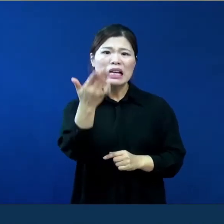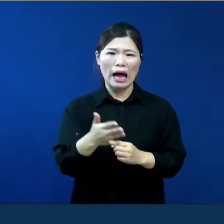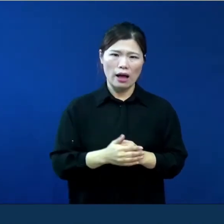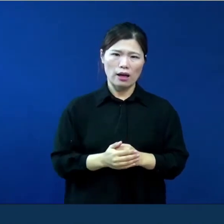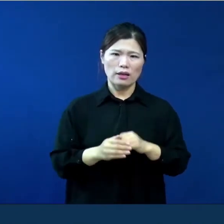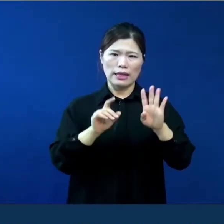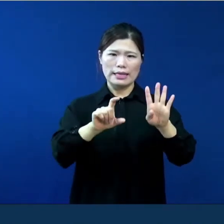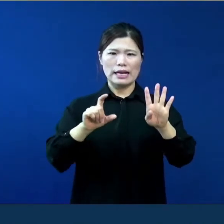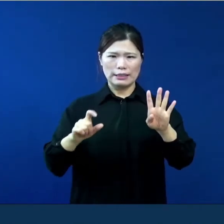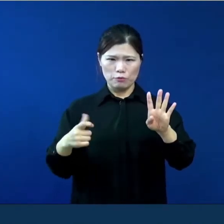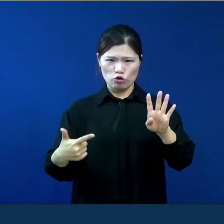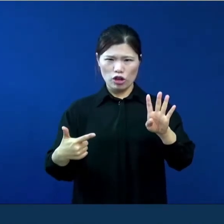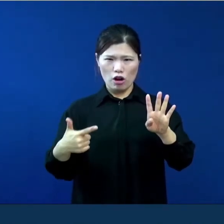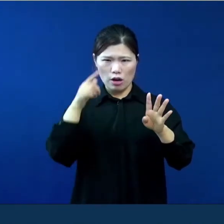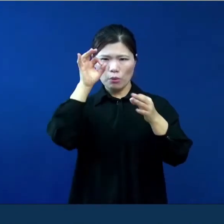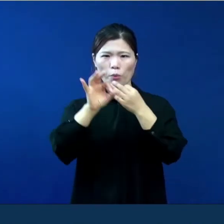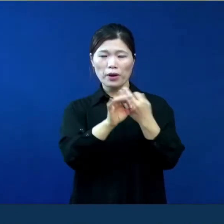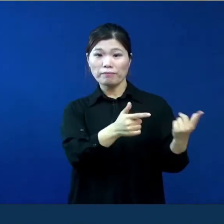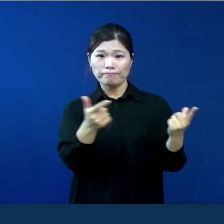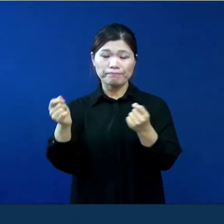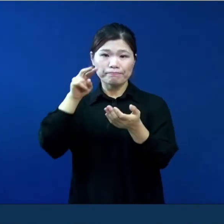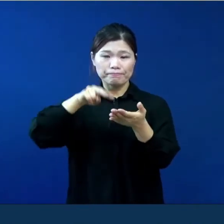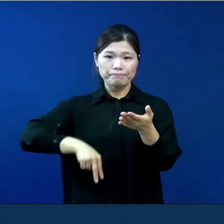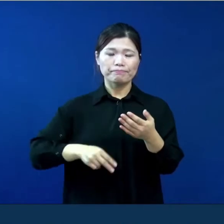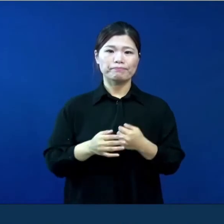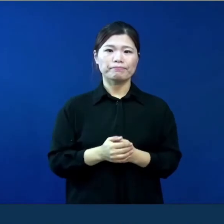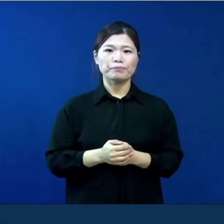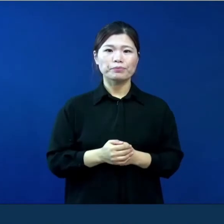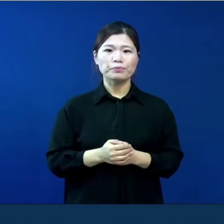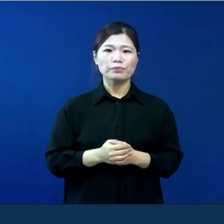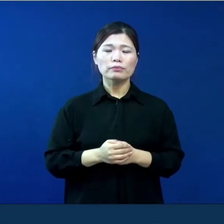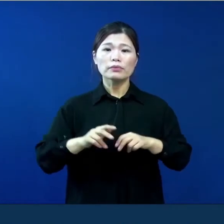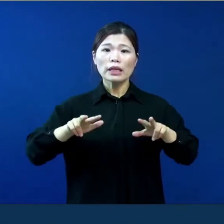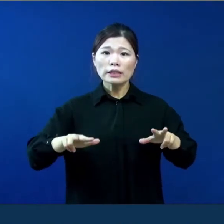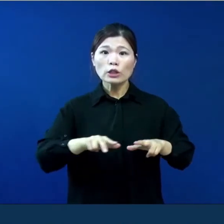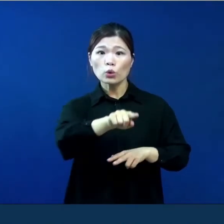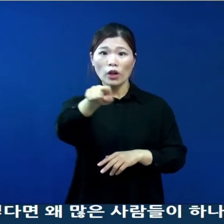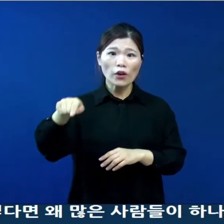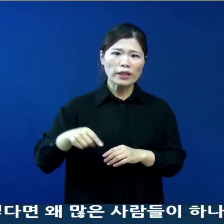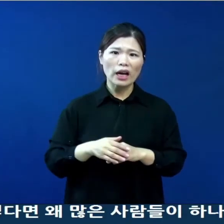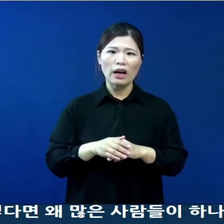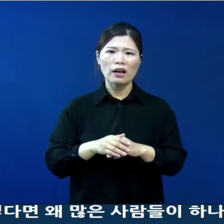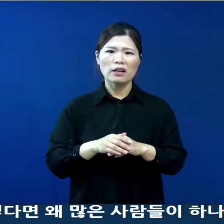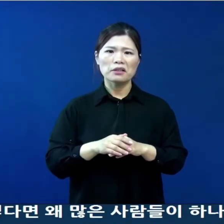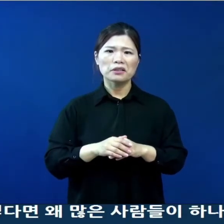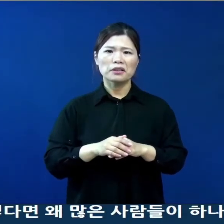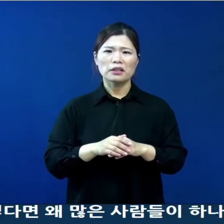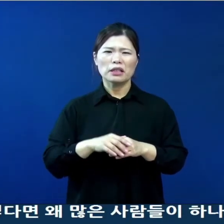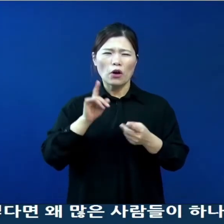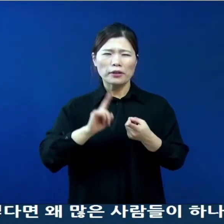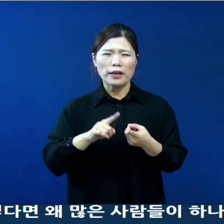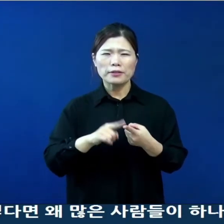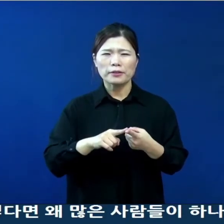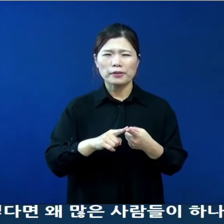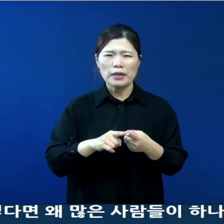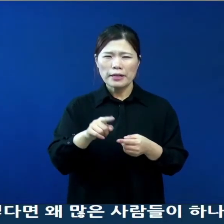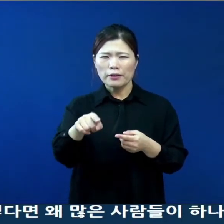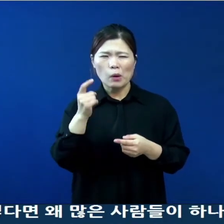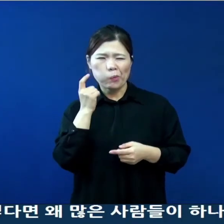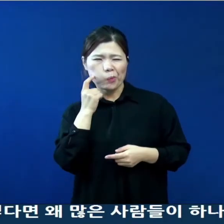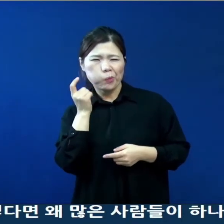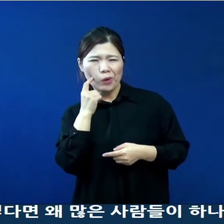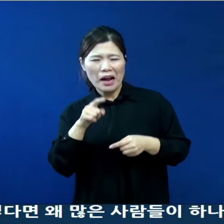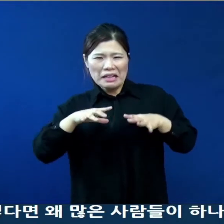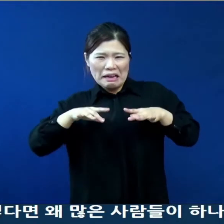보도록 하겠습니다. 16절을 함께 읽도록 하겠습니다. 시작. 이제도 너희가 허탄한 자랑을 하니 그러한 자랑은